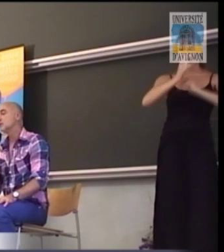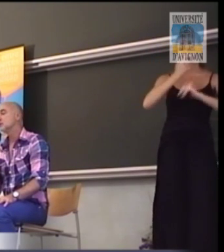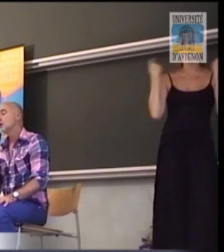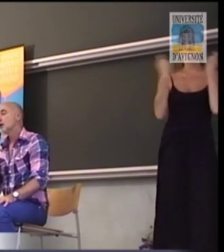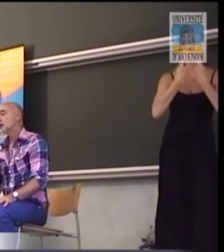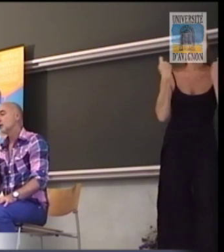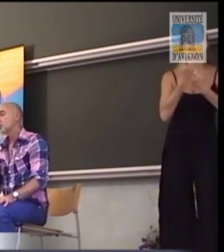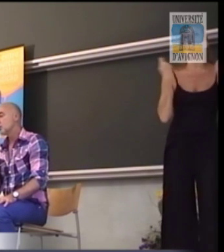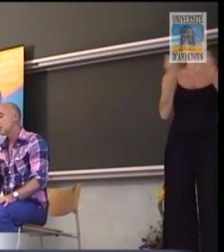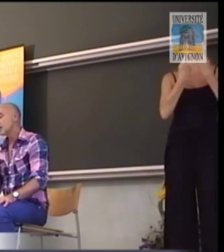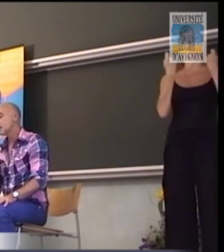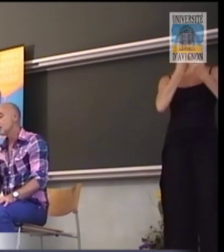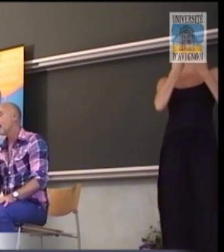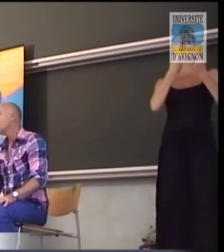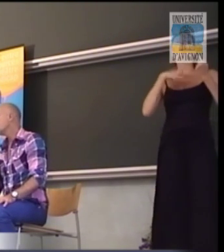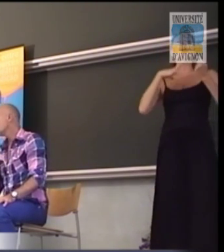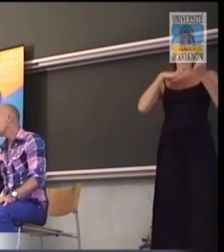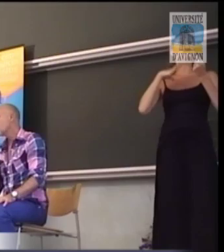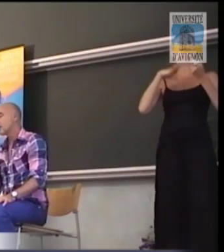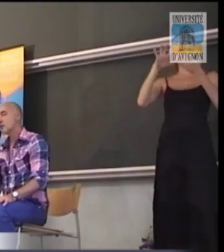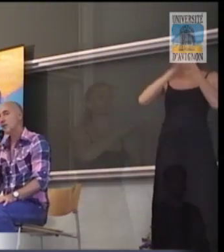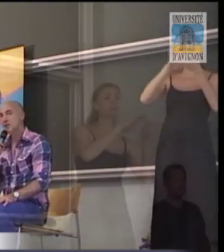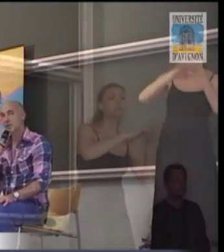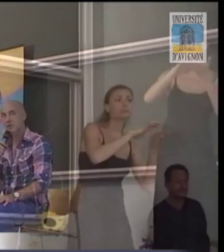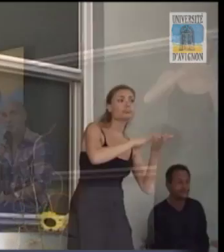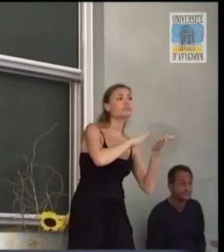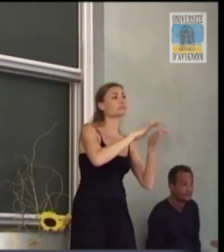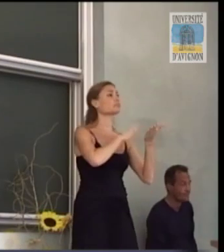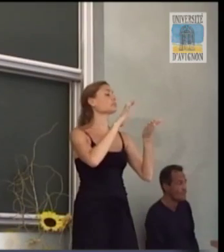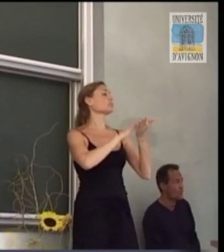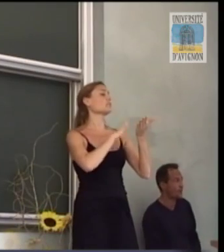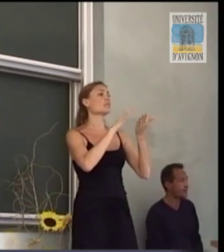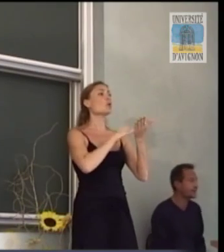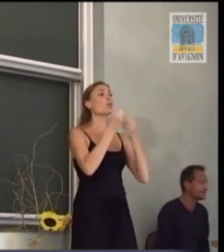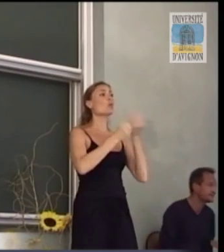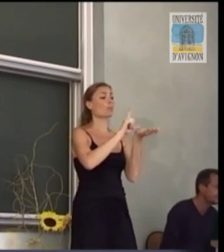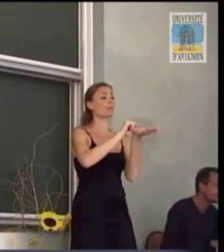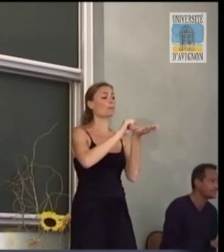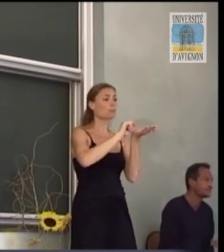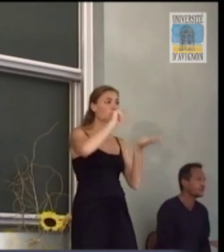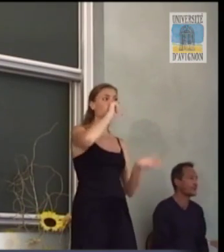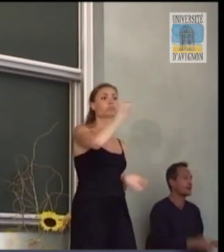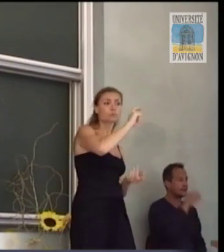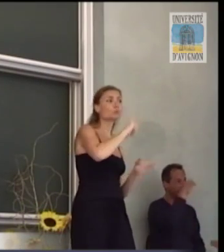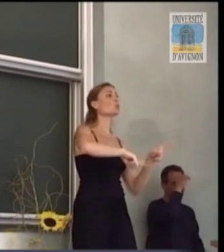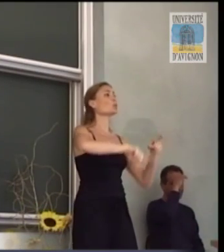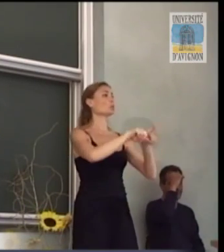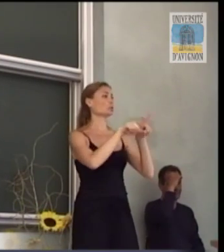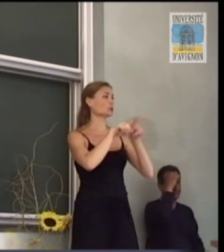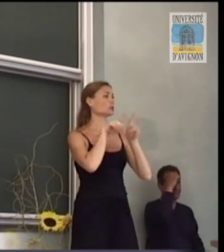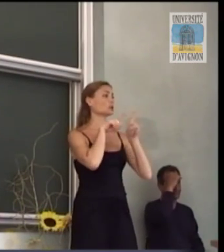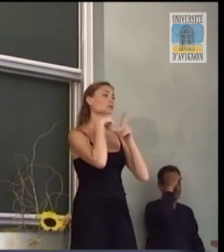traduits sur des outils accessibles à l'intention des personnes déficientes visuelles, que l'information a été adaptée